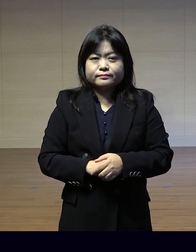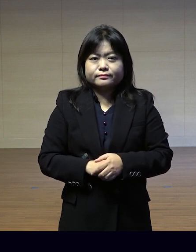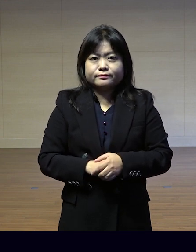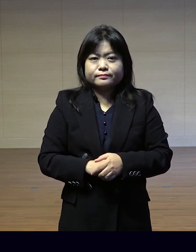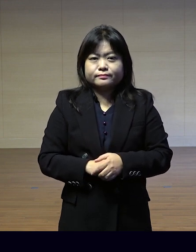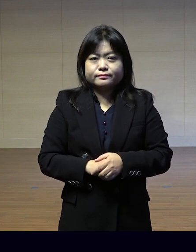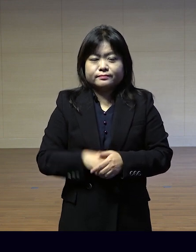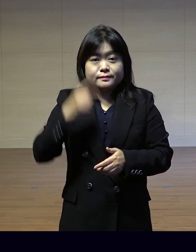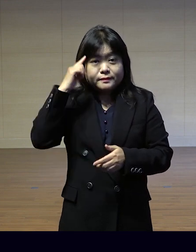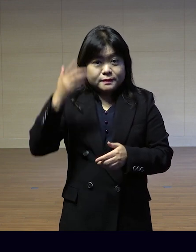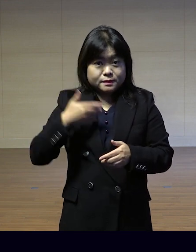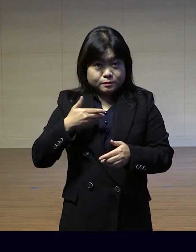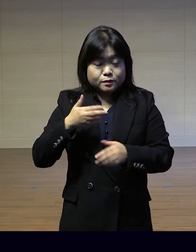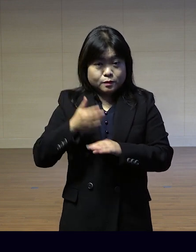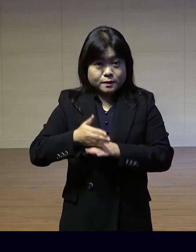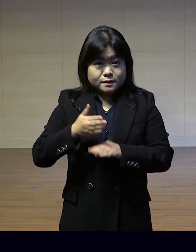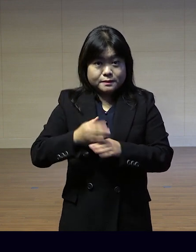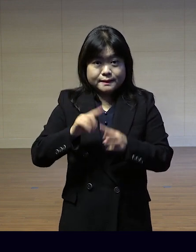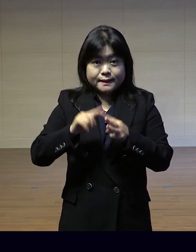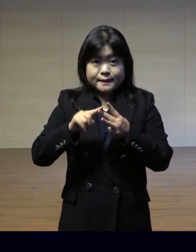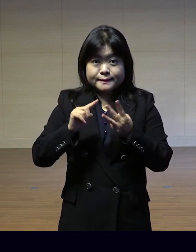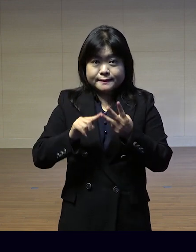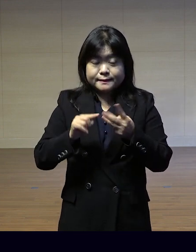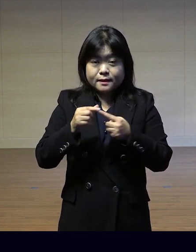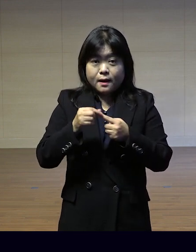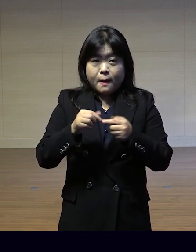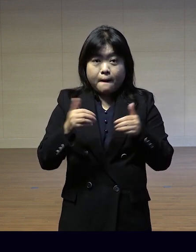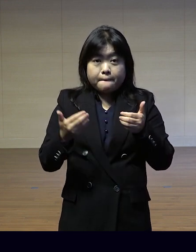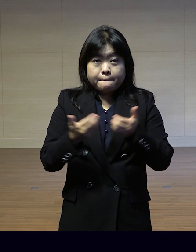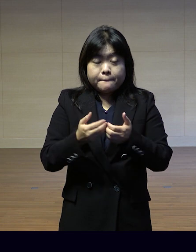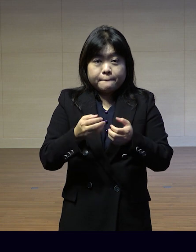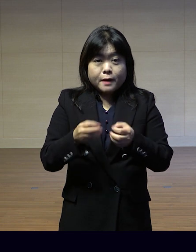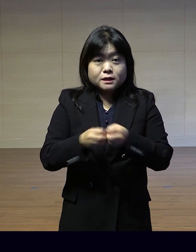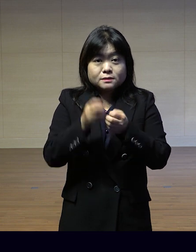예, 질문 고맙습니다. 세 가지 질문인데요. 예, 변정법이 왜